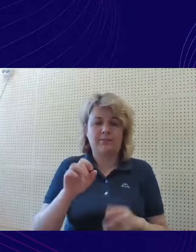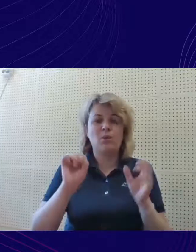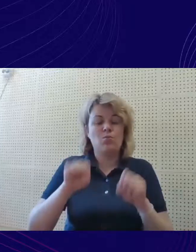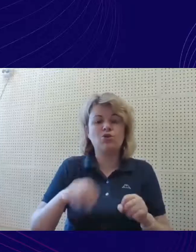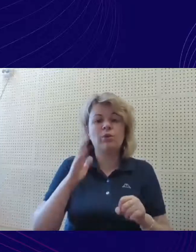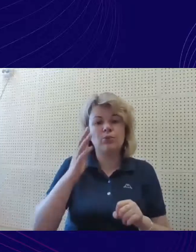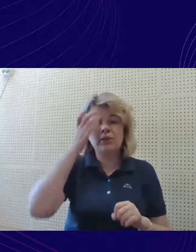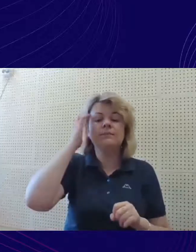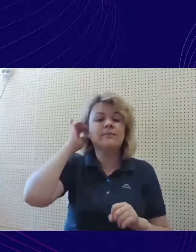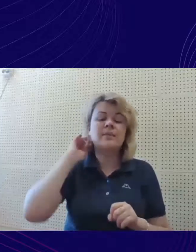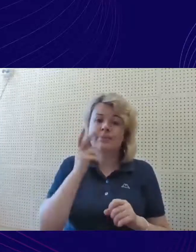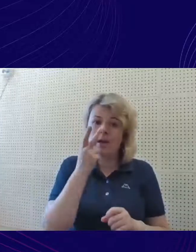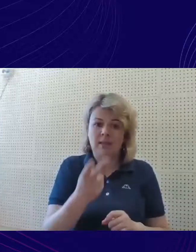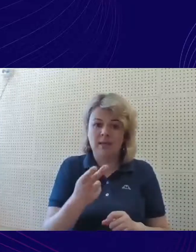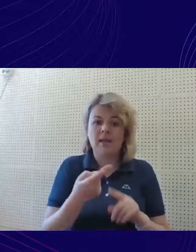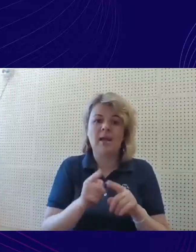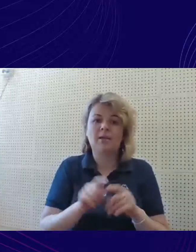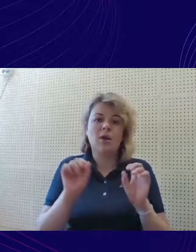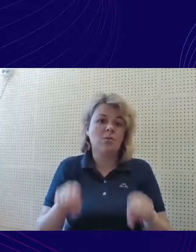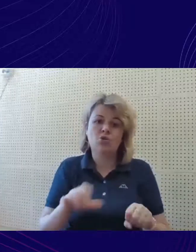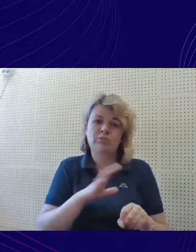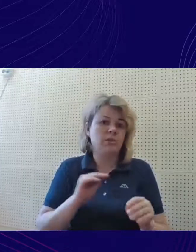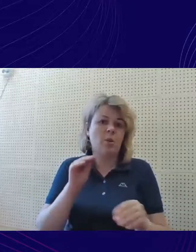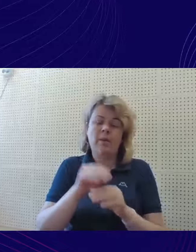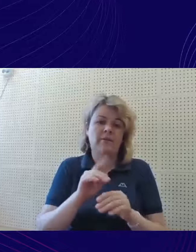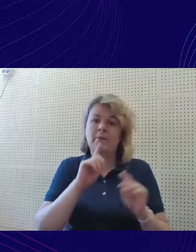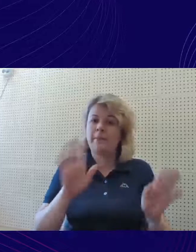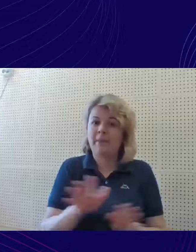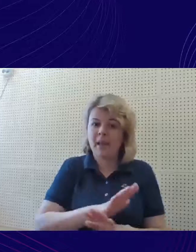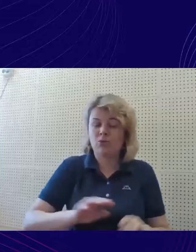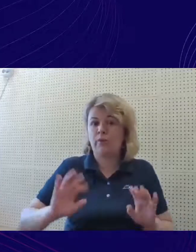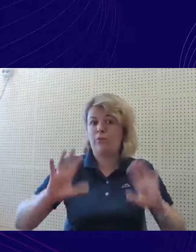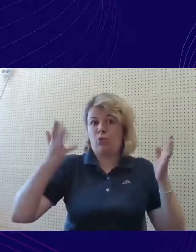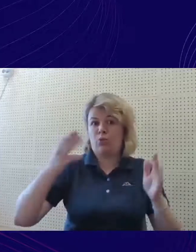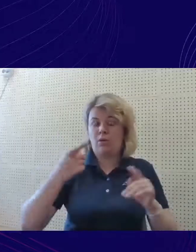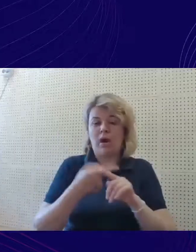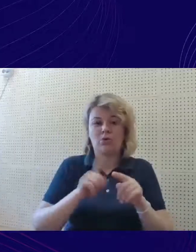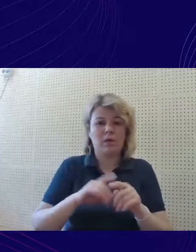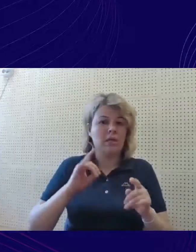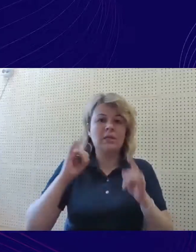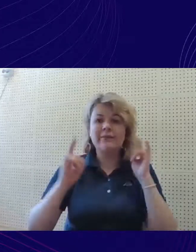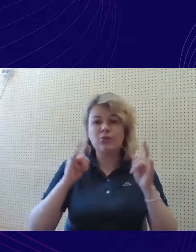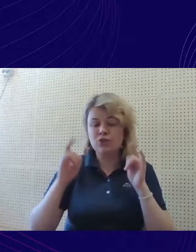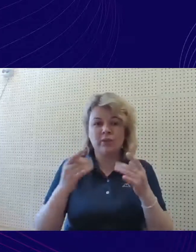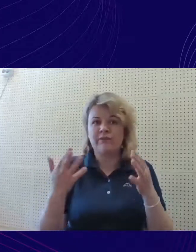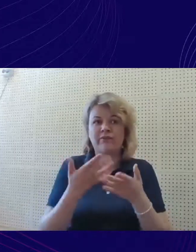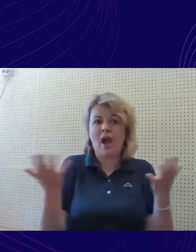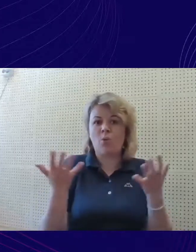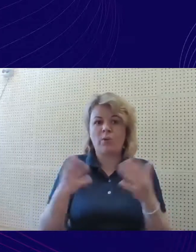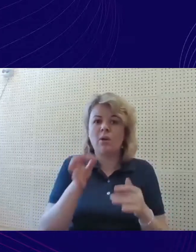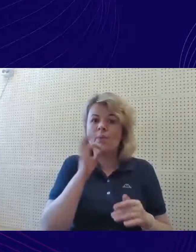Вот. Это может быть песня, которая вдруг зазвучит в какой-то момент, и мы